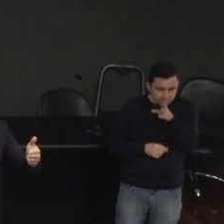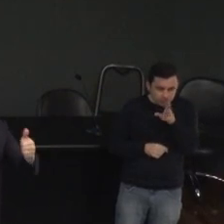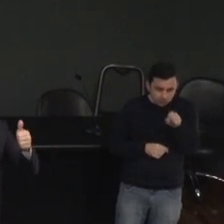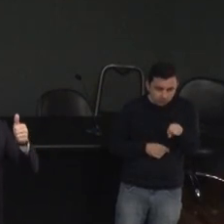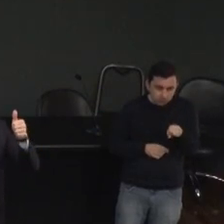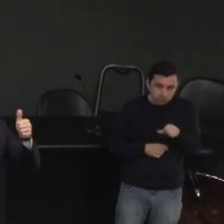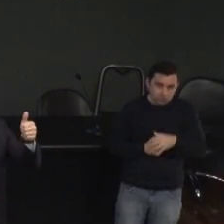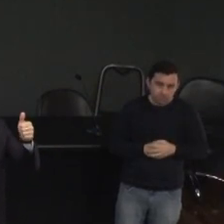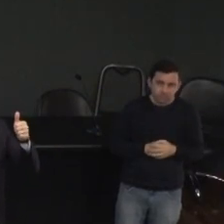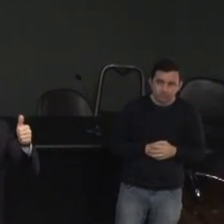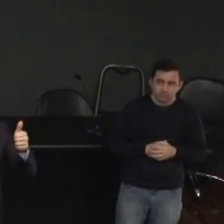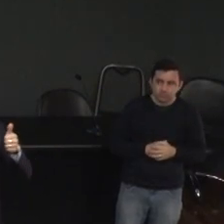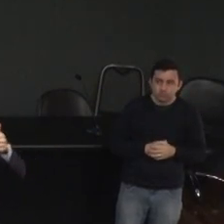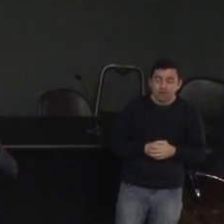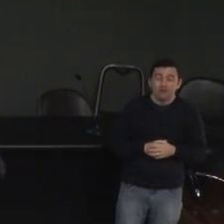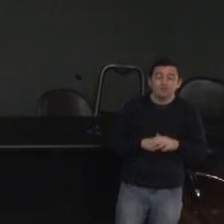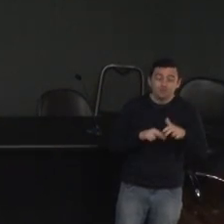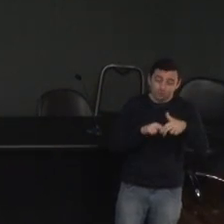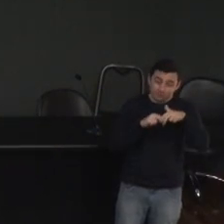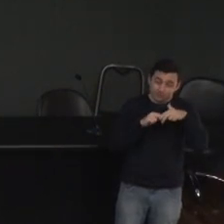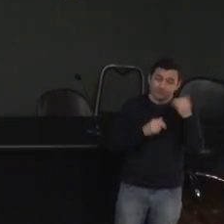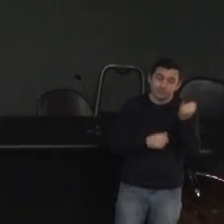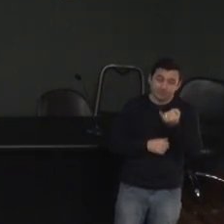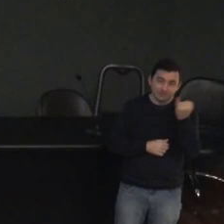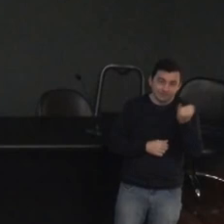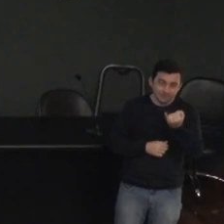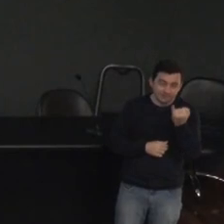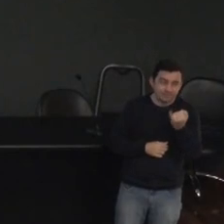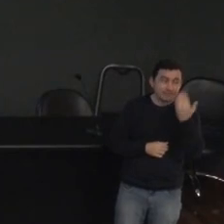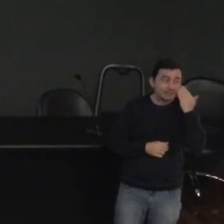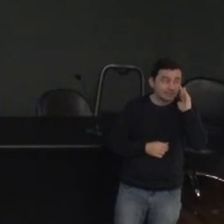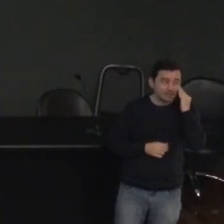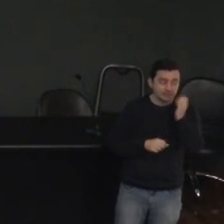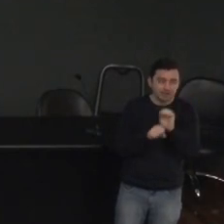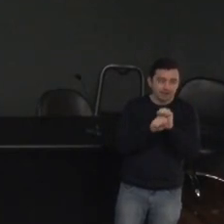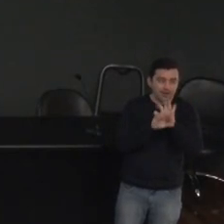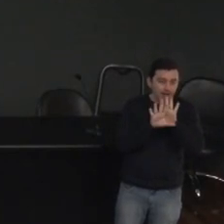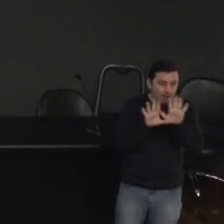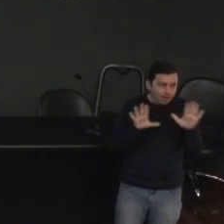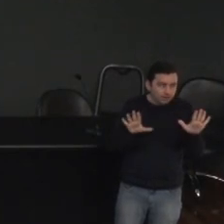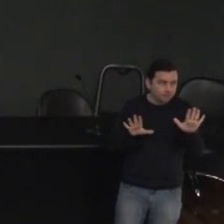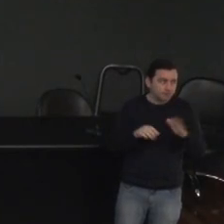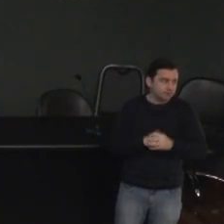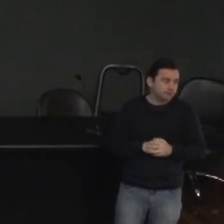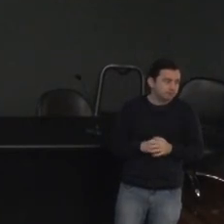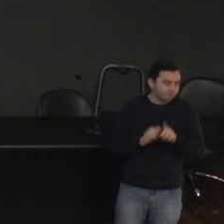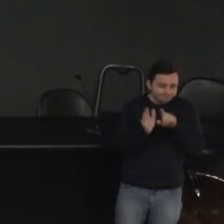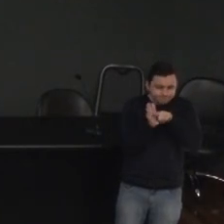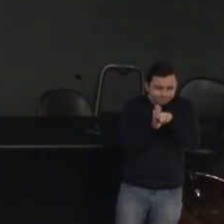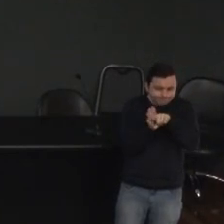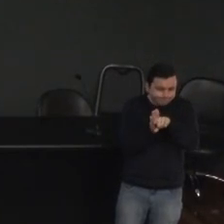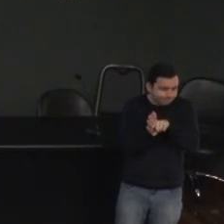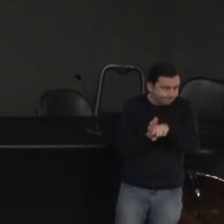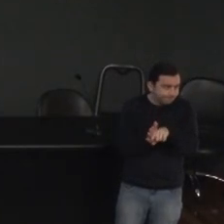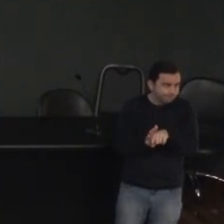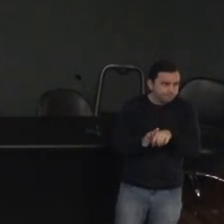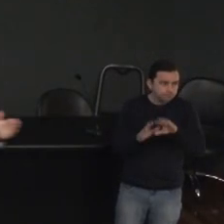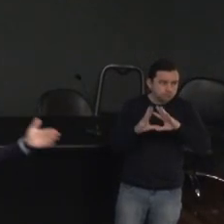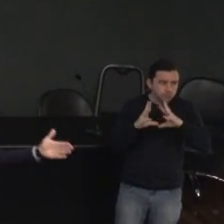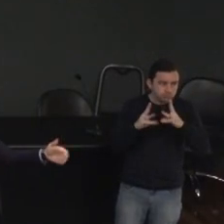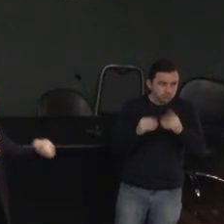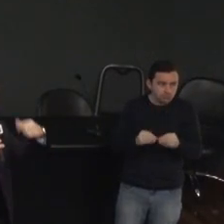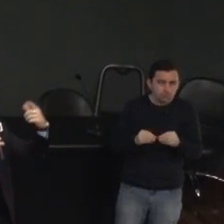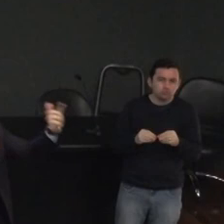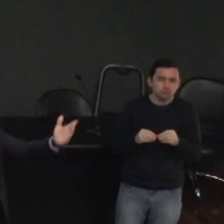então é por isso que é importante a gente precisa entender dentro desse inventário tudo aquilo que eventualmente é Edna